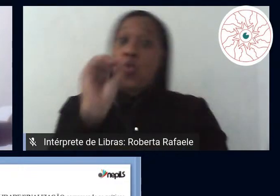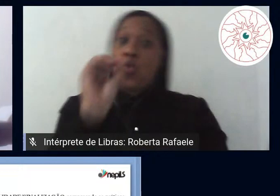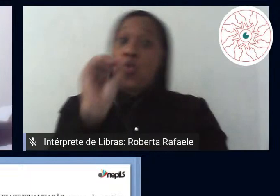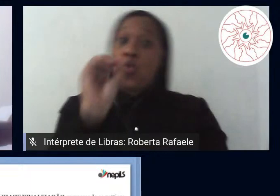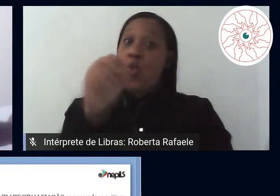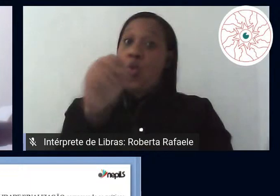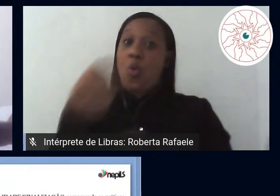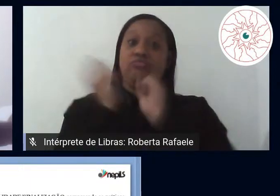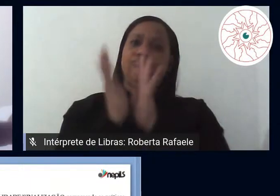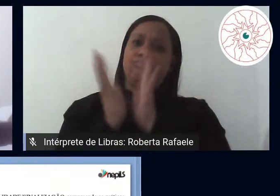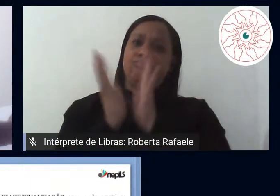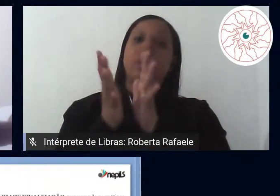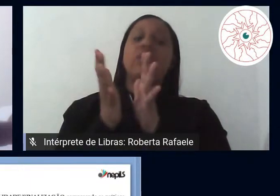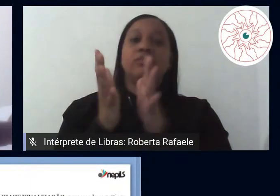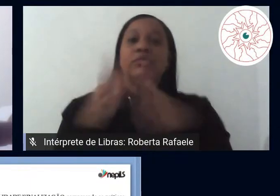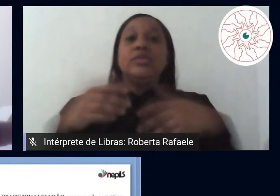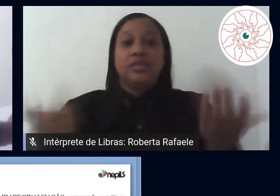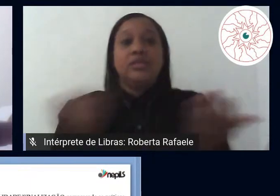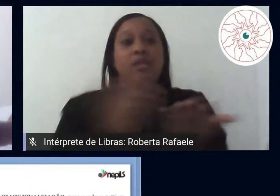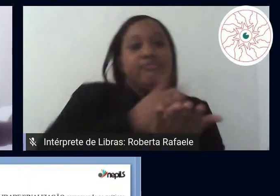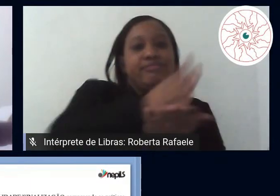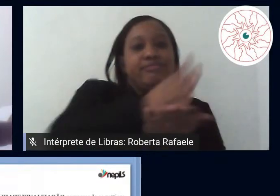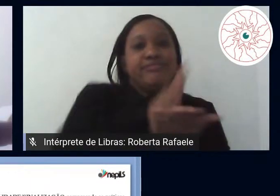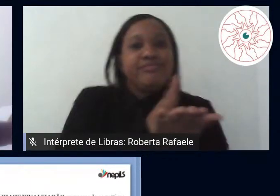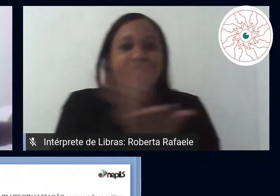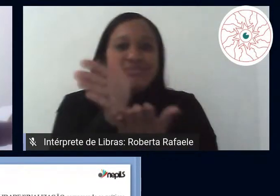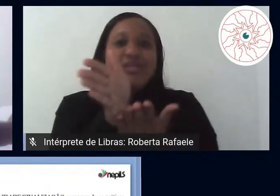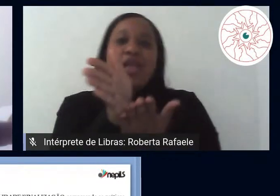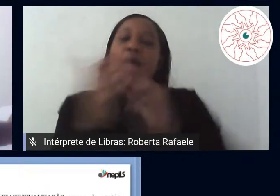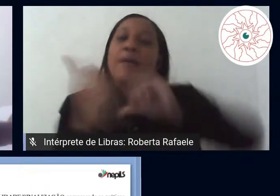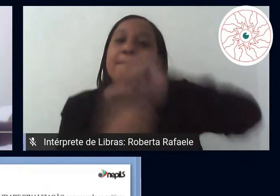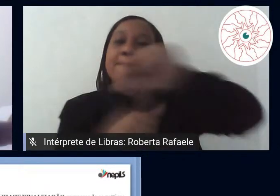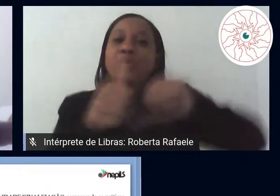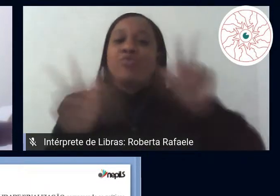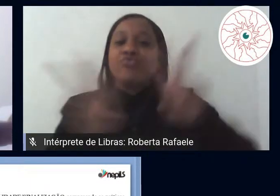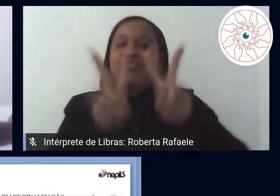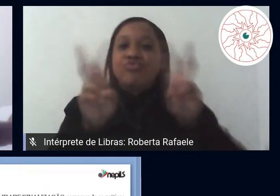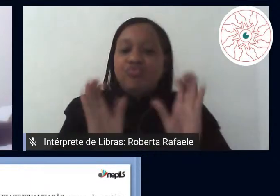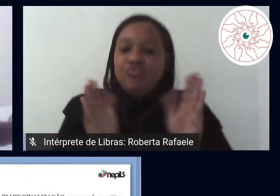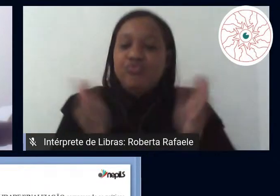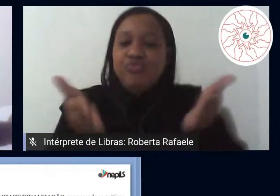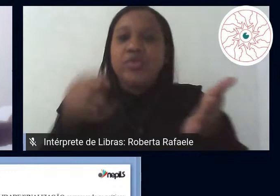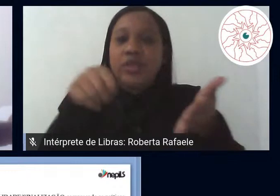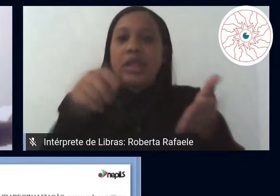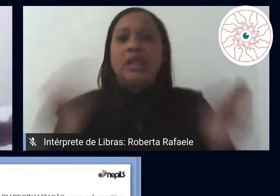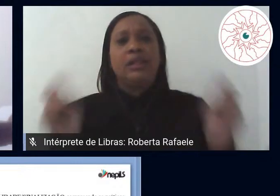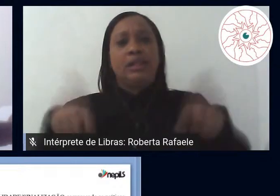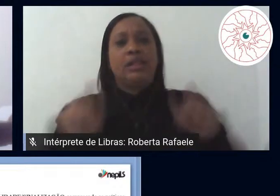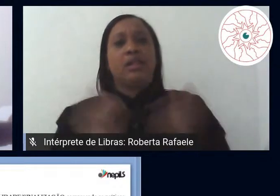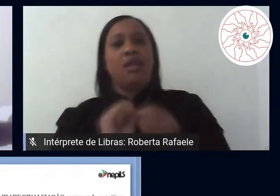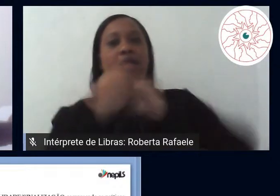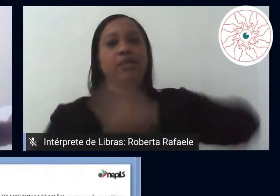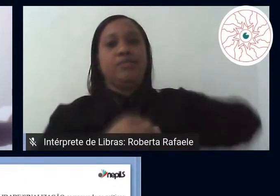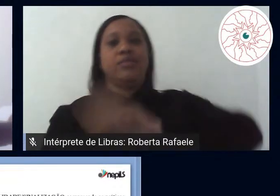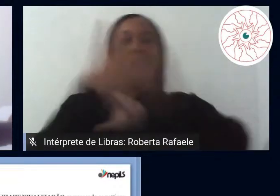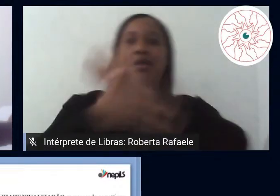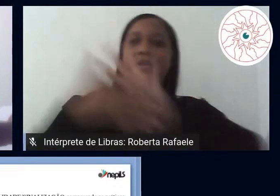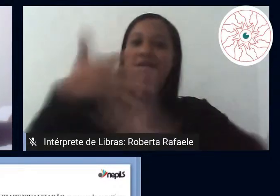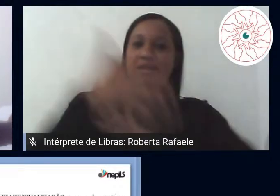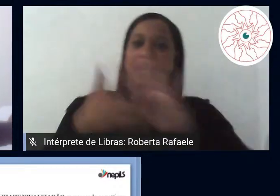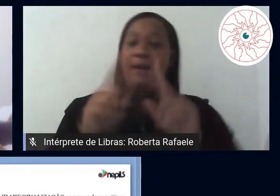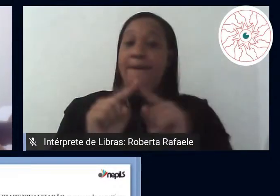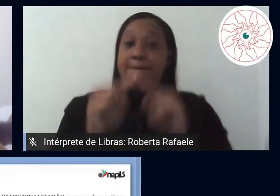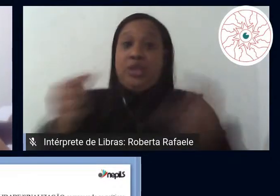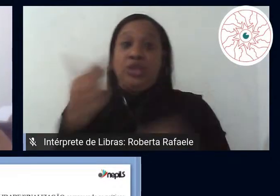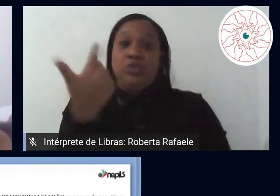Libras. você vê que assim, ele muda um pouquinho o eixo da oralidade, diz que pode adaptar para Libras, mas eu não tenho nenhuma